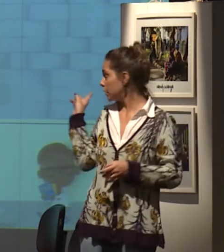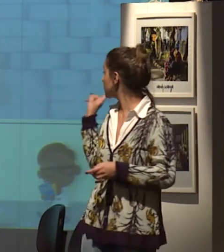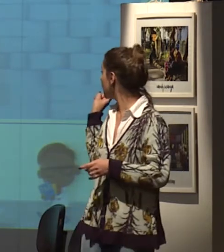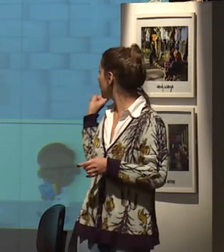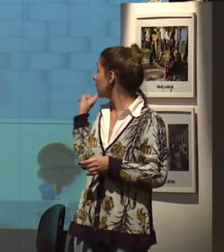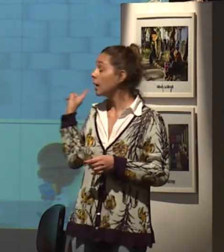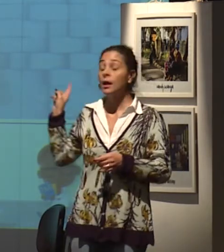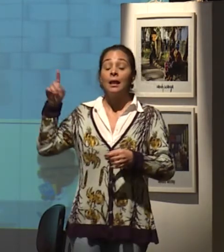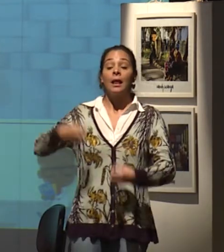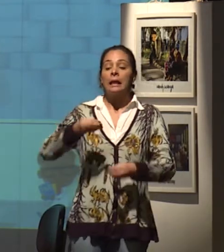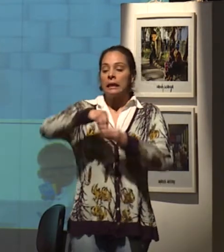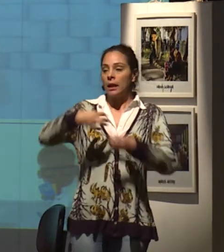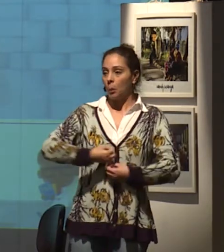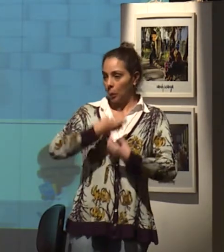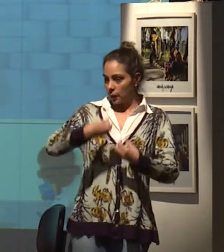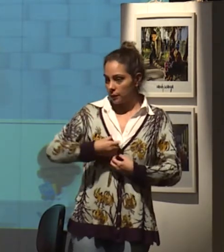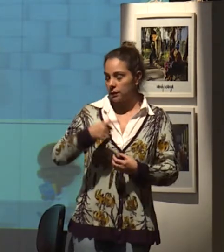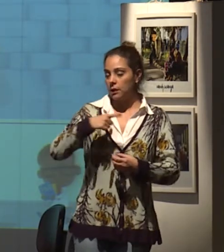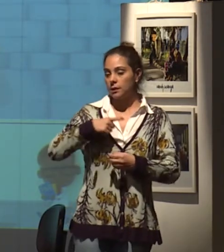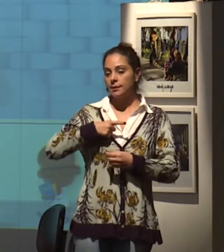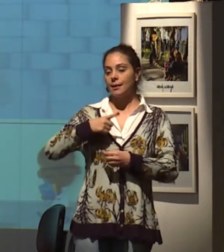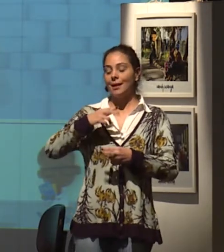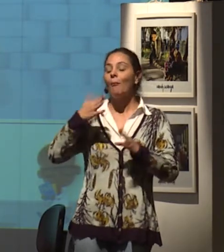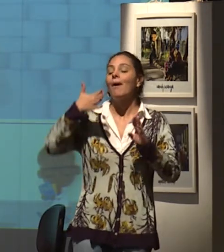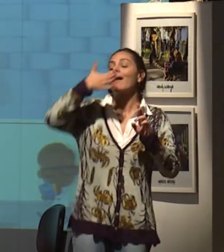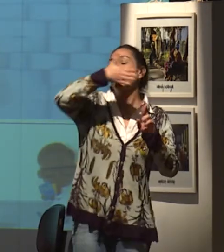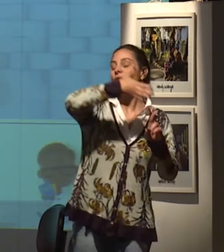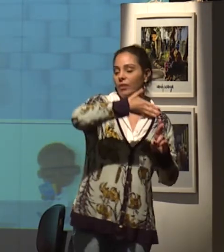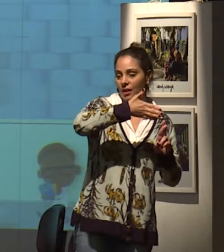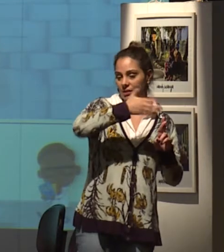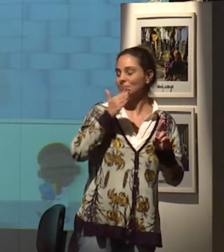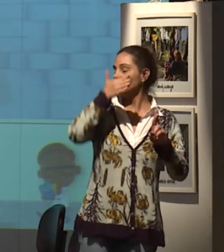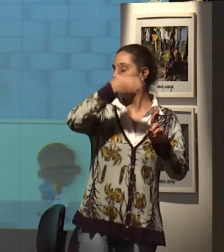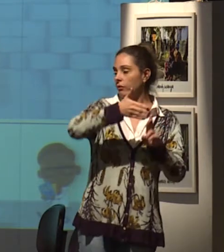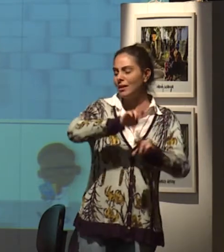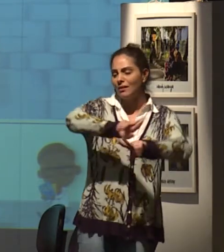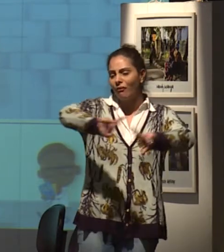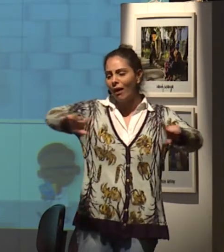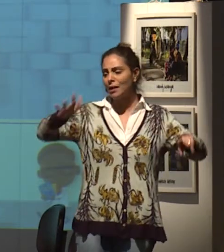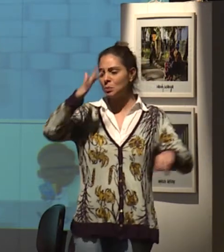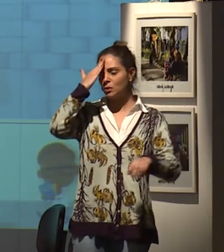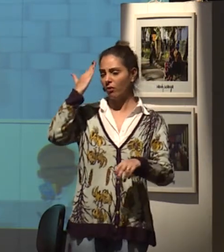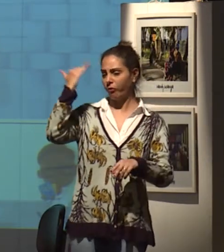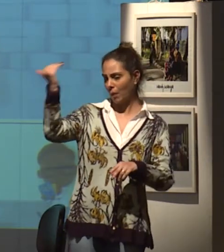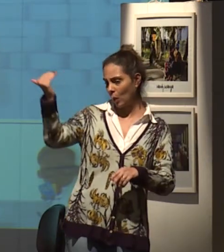Eu vou contextualizar essa pergunta, porque na poesia fazia referência a diversos